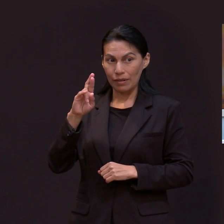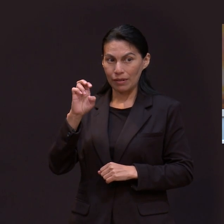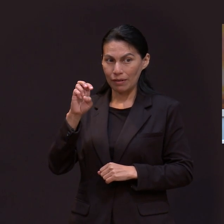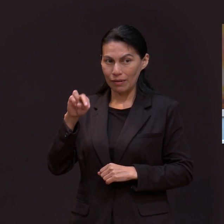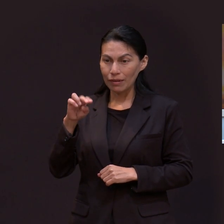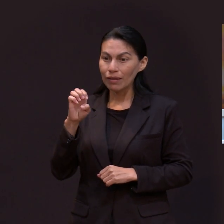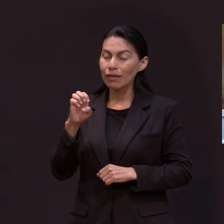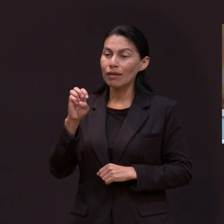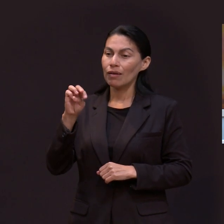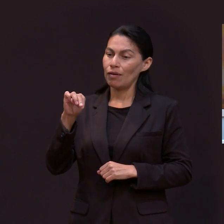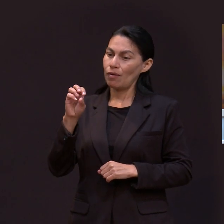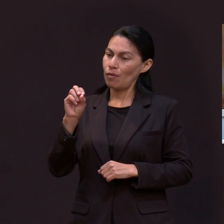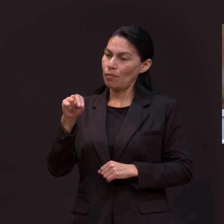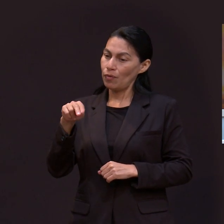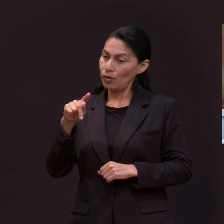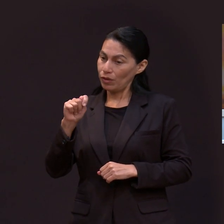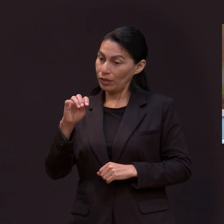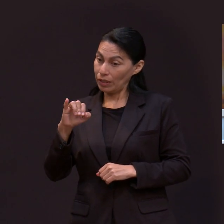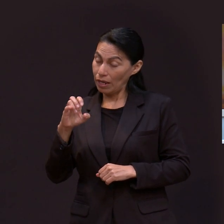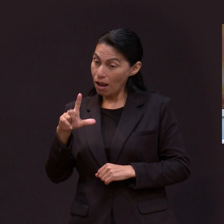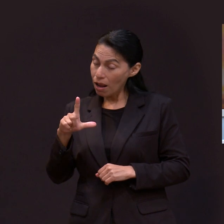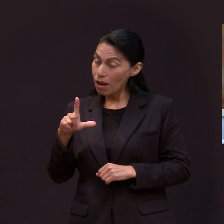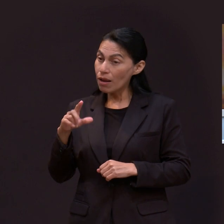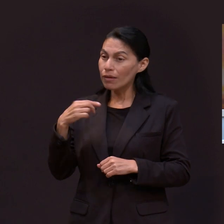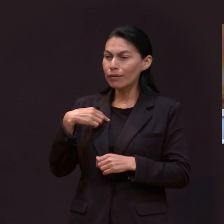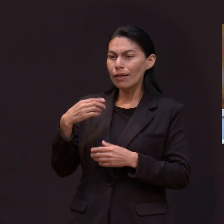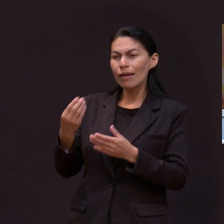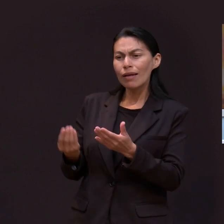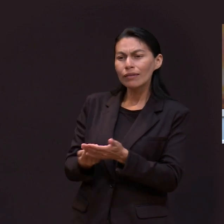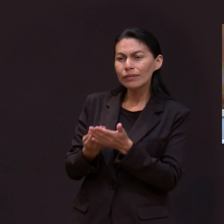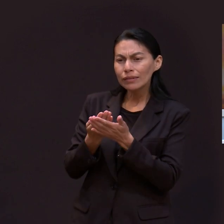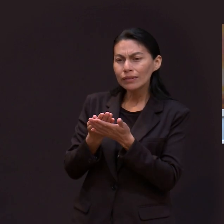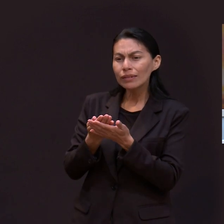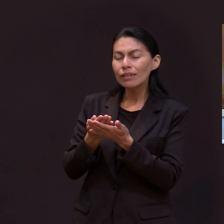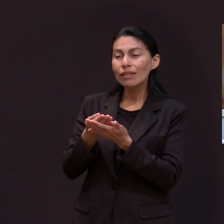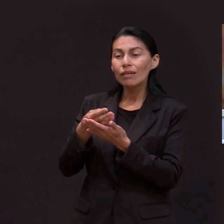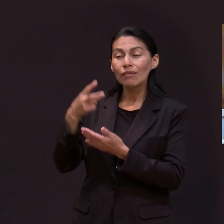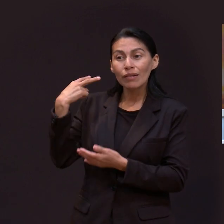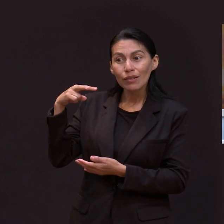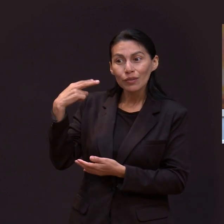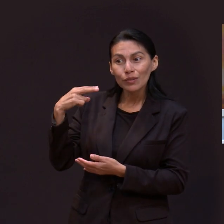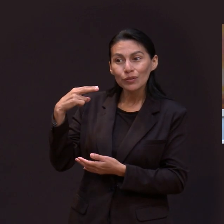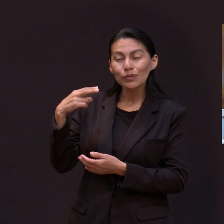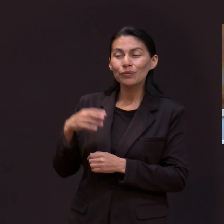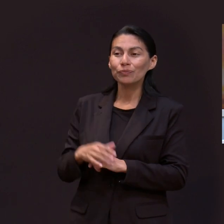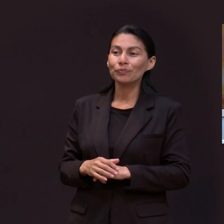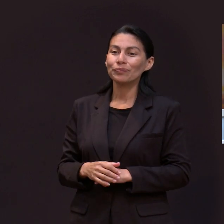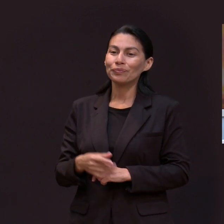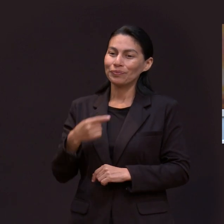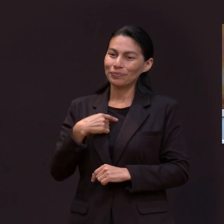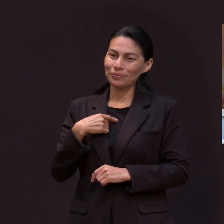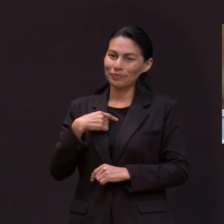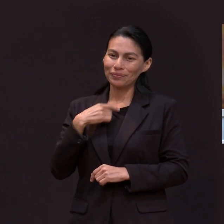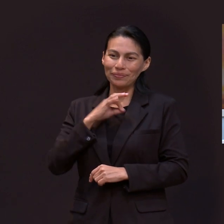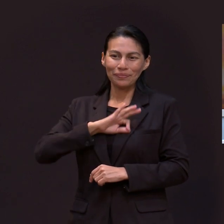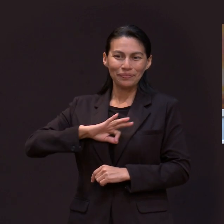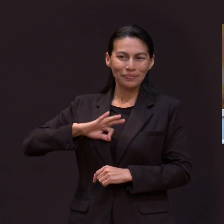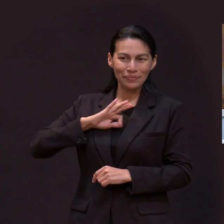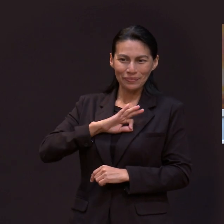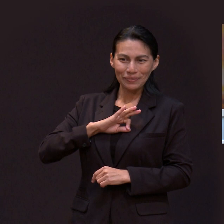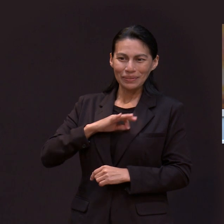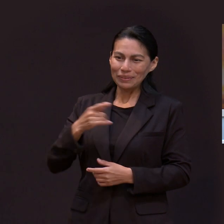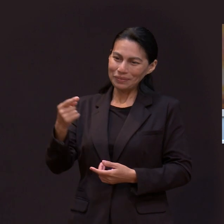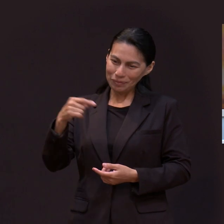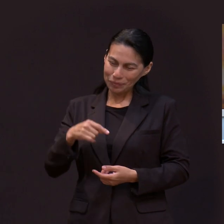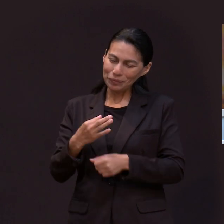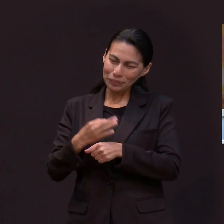mi nombre es irene montiel yo este nací en el estado de veracruz y estoy muy feliz